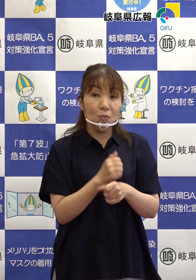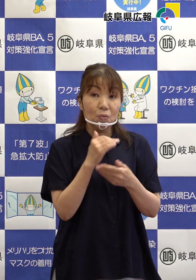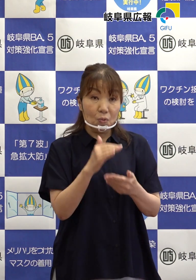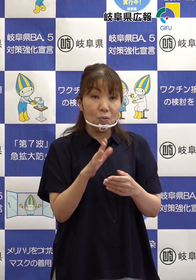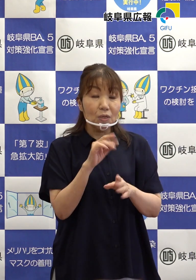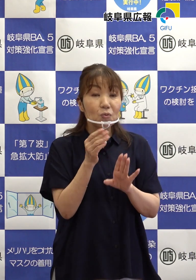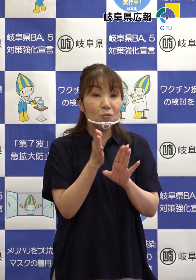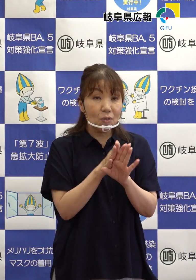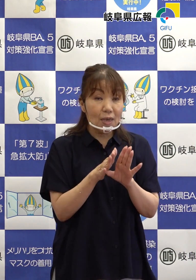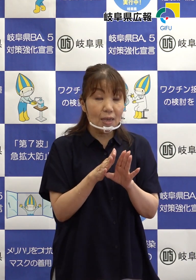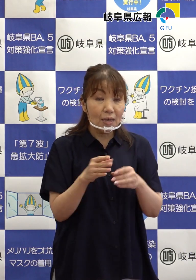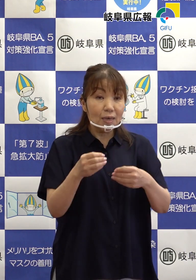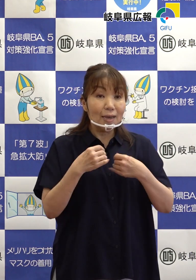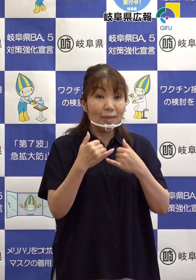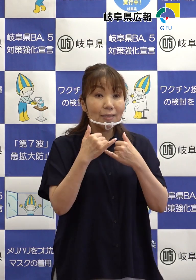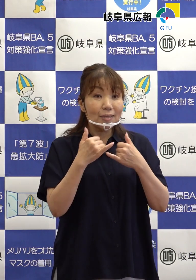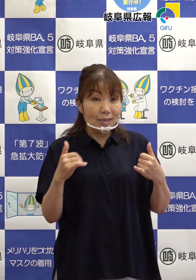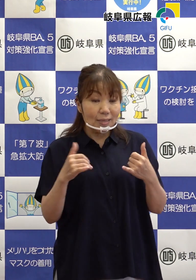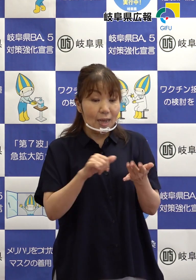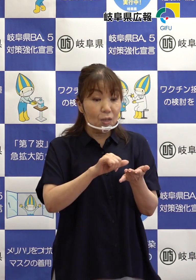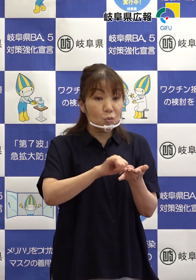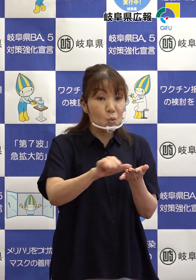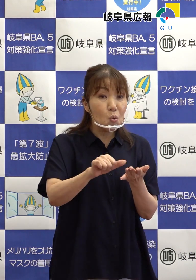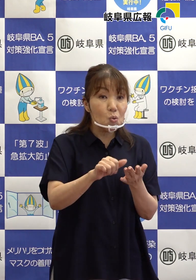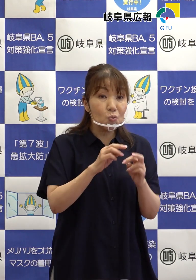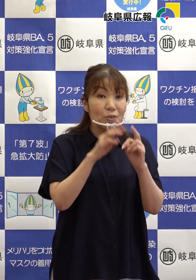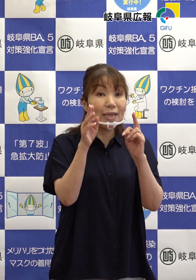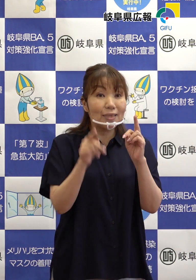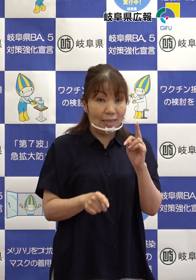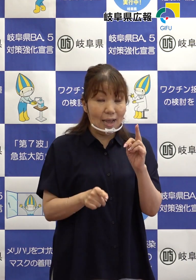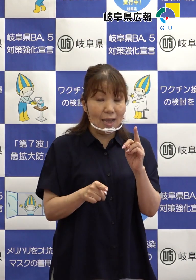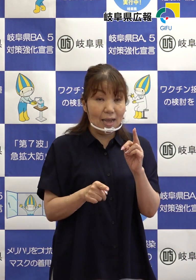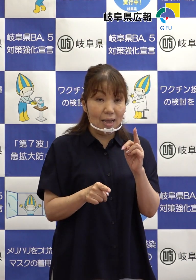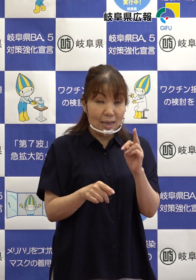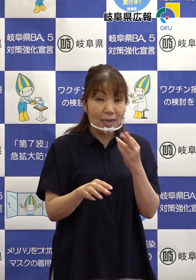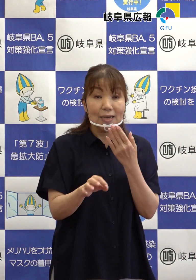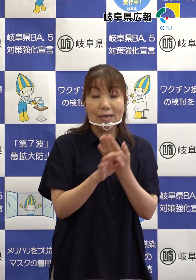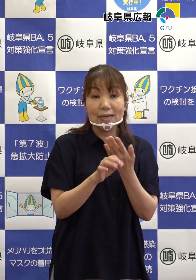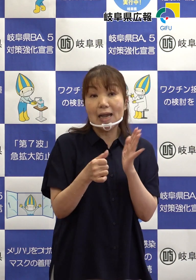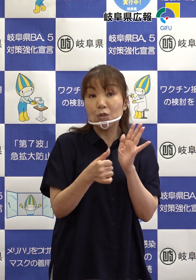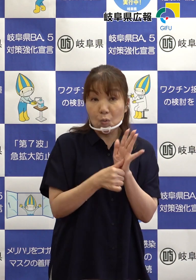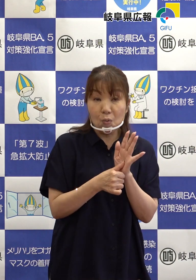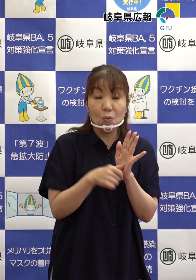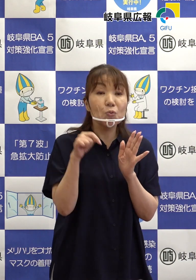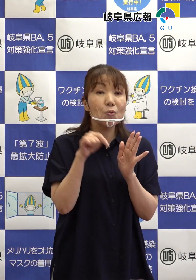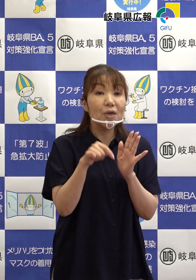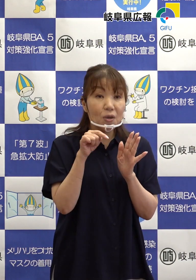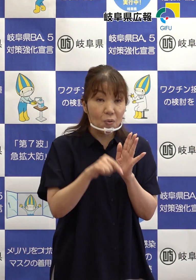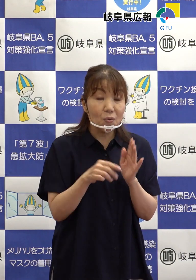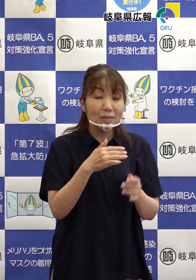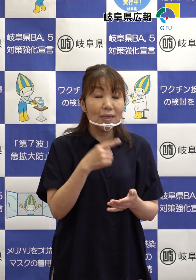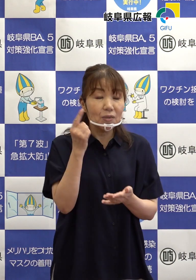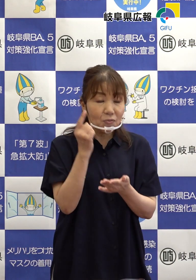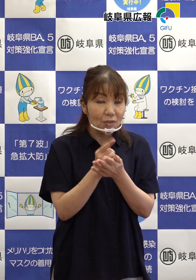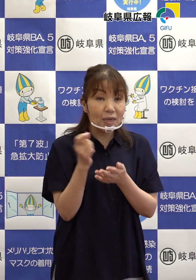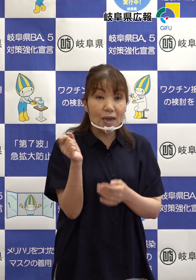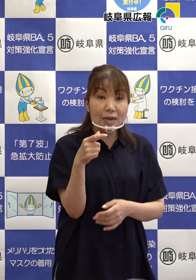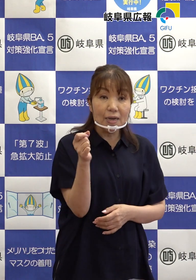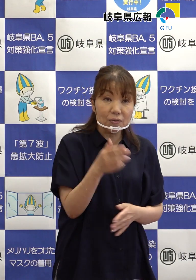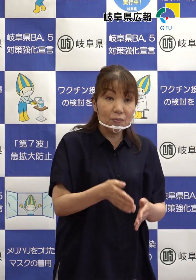岐阜県陽性者登録センター仮の名前でありますがそういったものをできるだけ速やかに解説しようということで